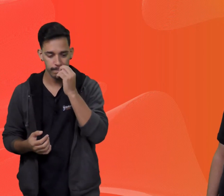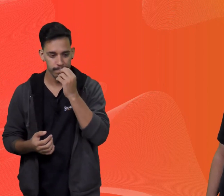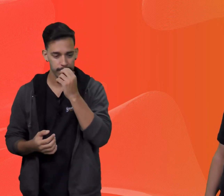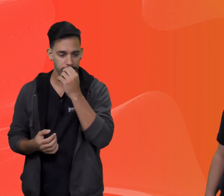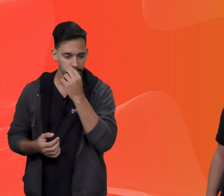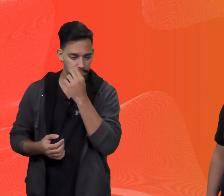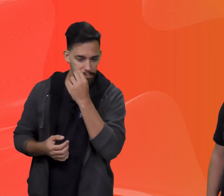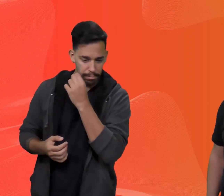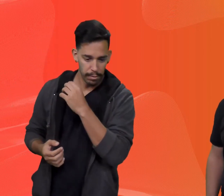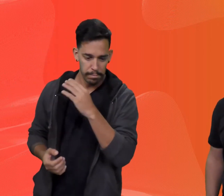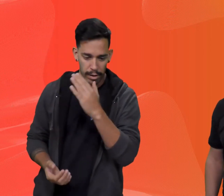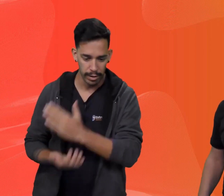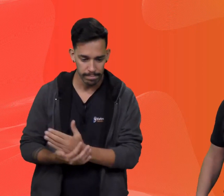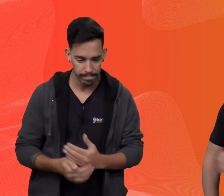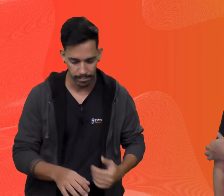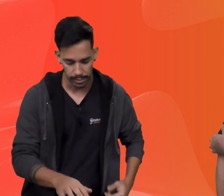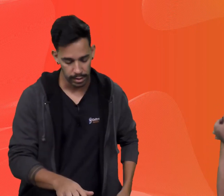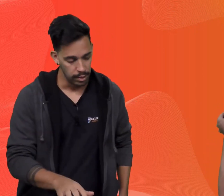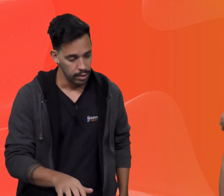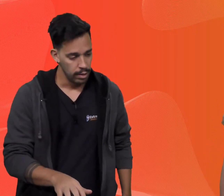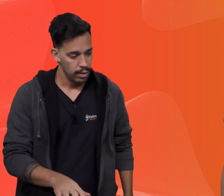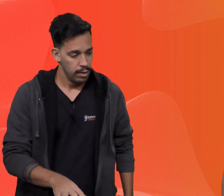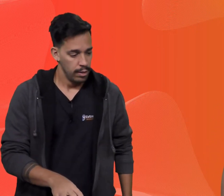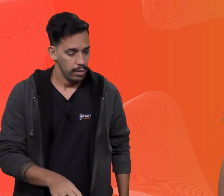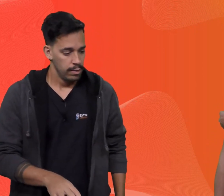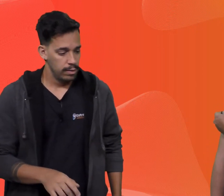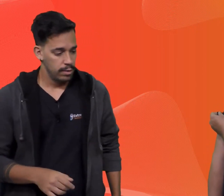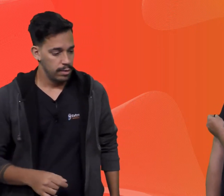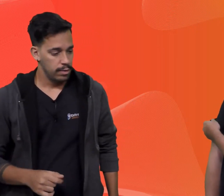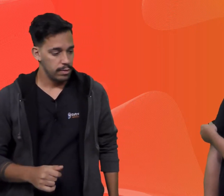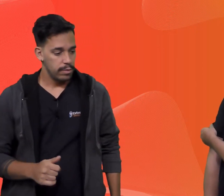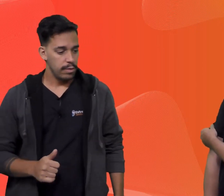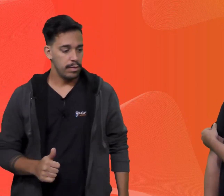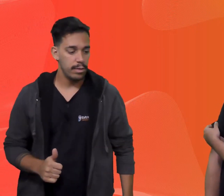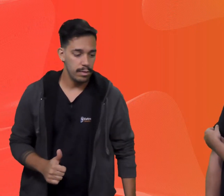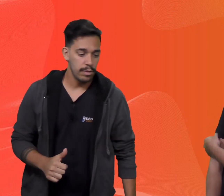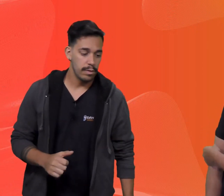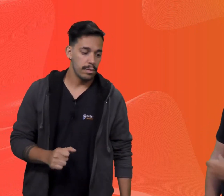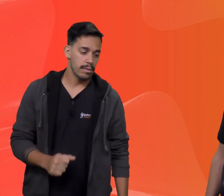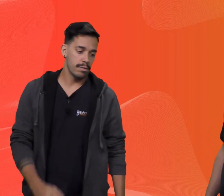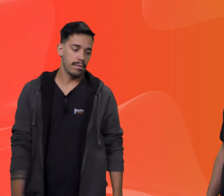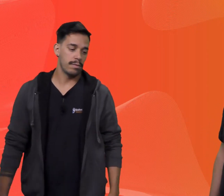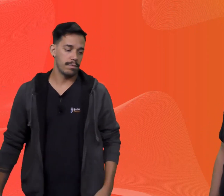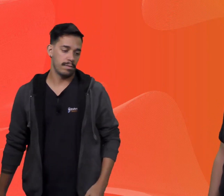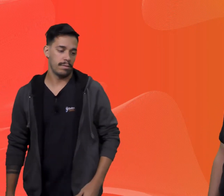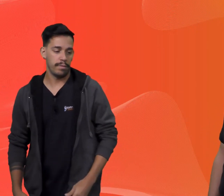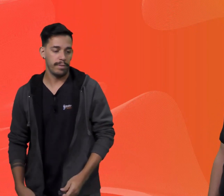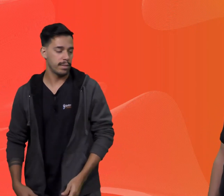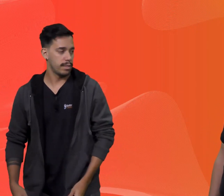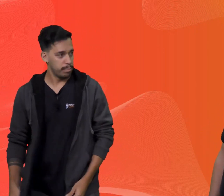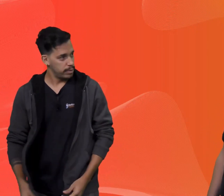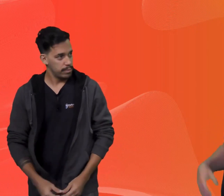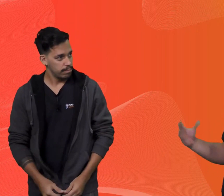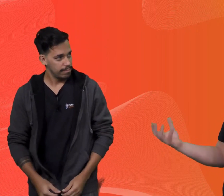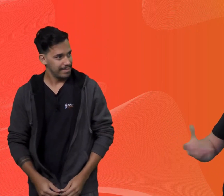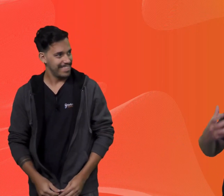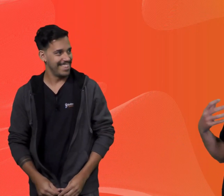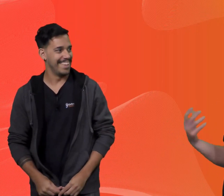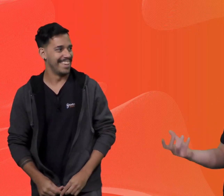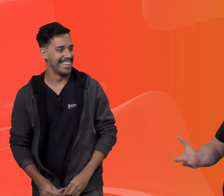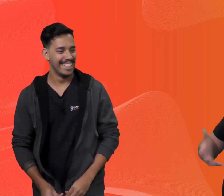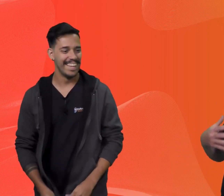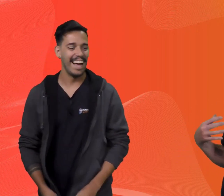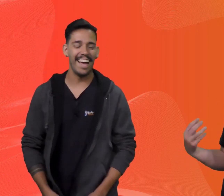todo. Beleza? E esse é o modelo, então, mais simples de átomo, é isso? Defina simples. O primeiro